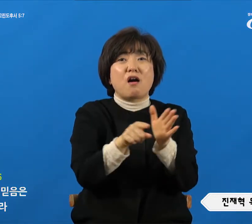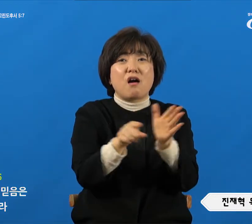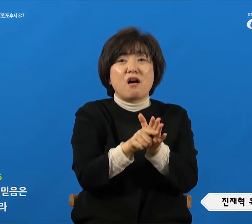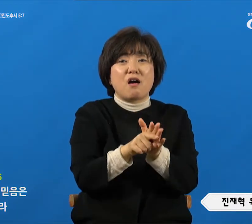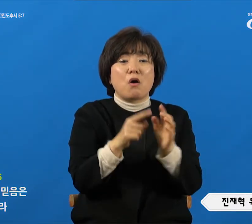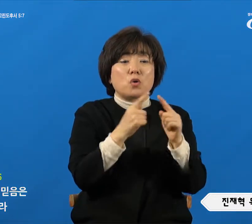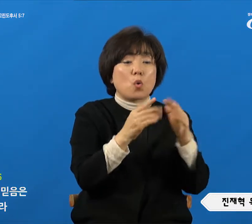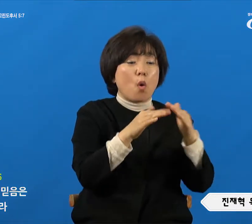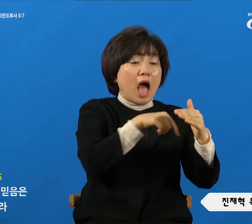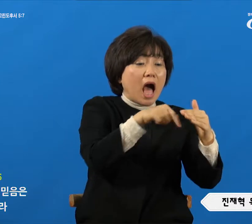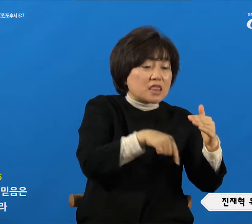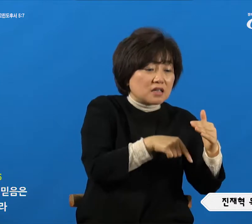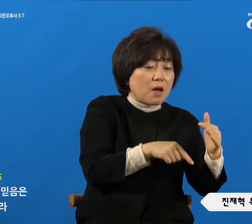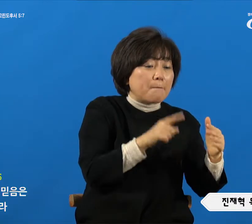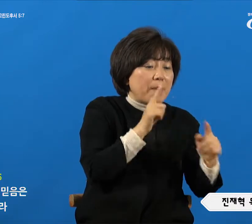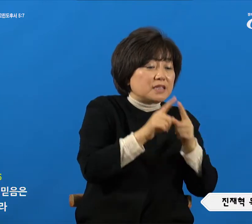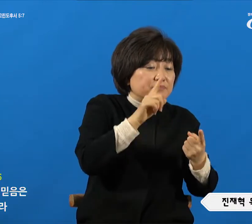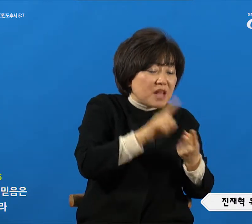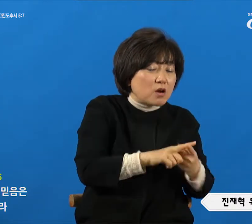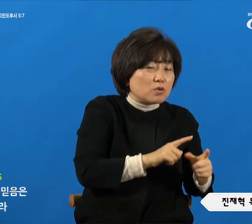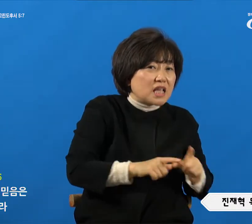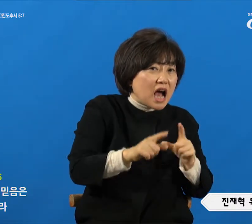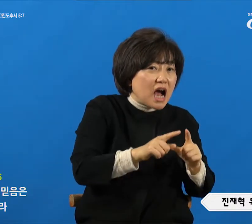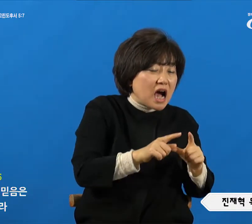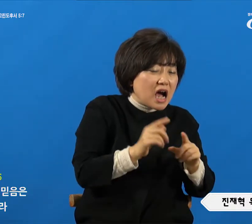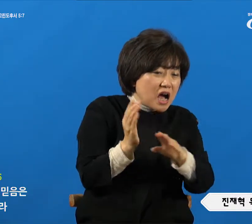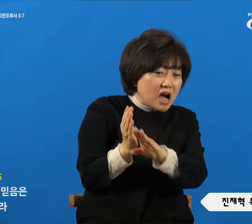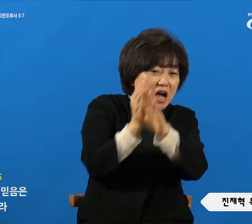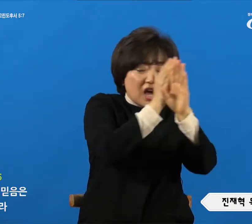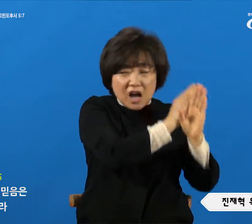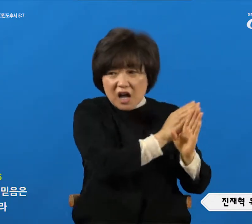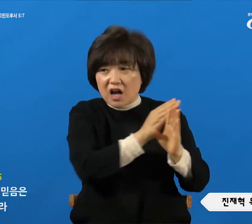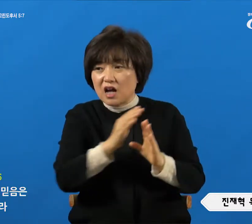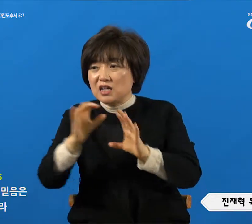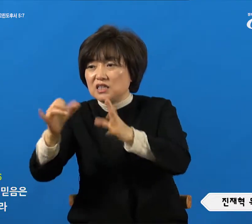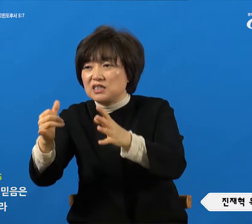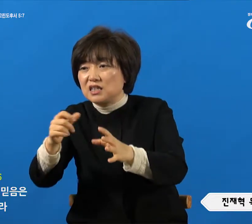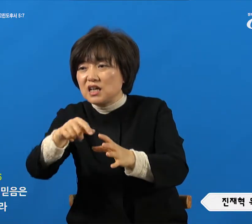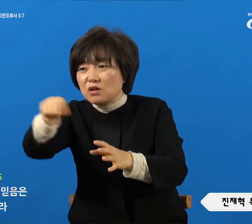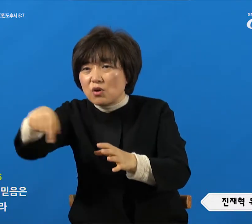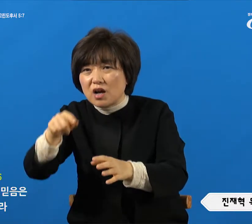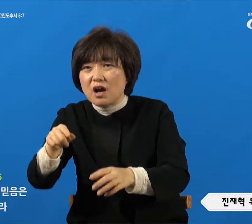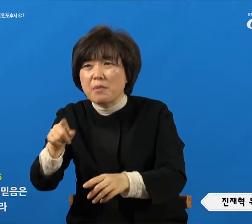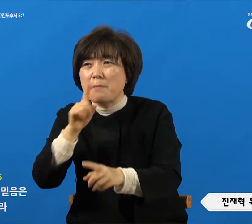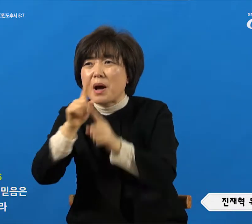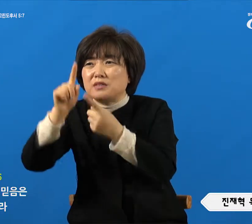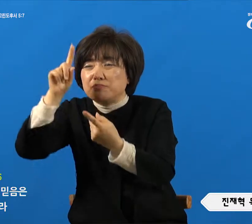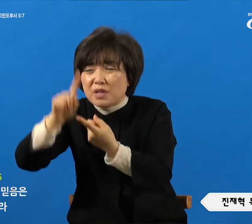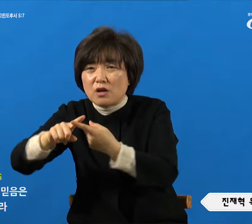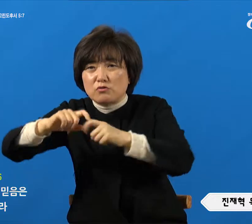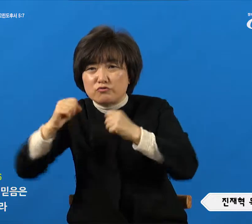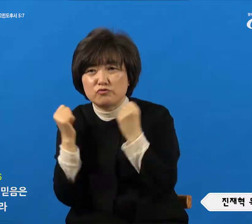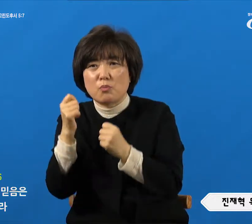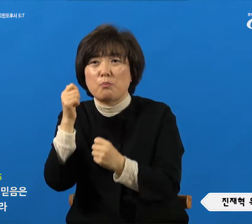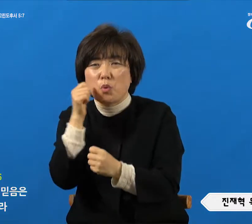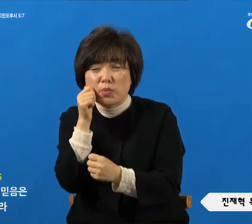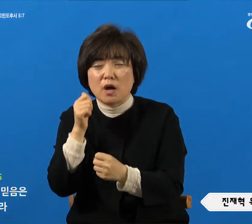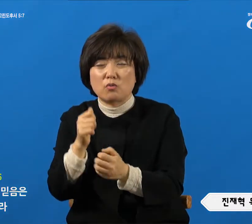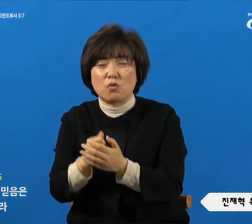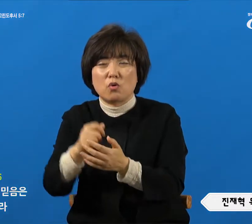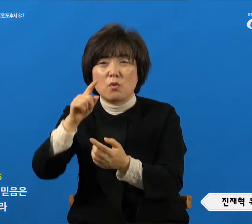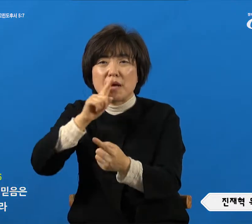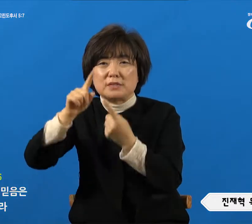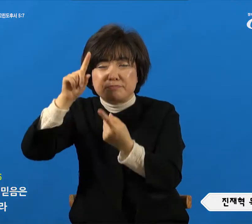말씀대로 살다가 막상 우리의 삶의 현장에서 말씀대로 살지 못합니다. 말씀대로 순종하지